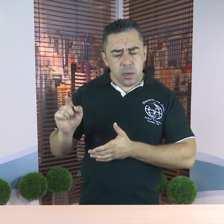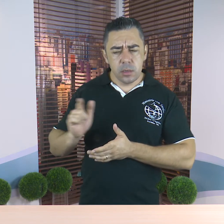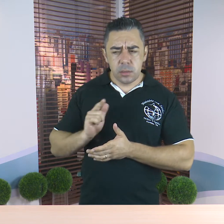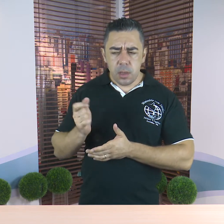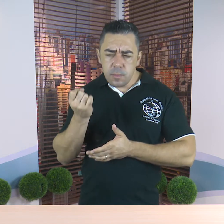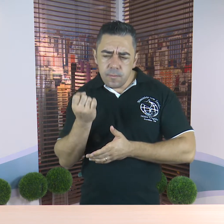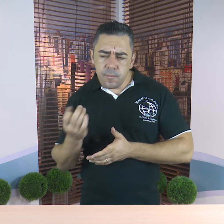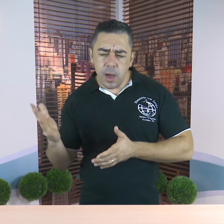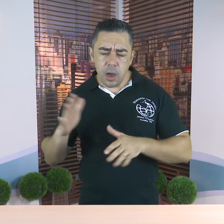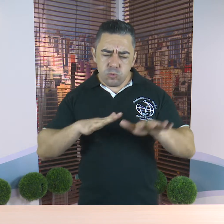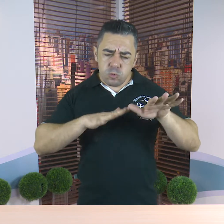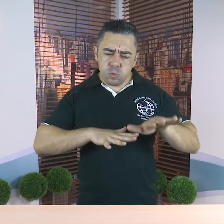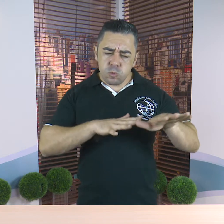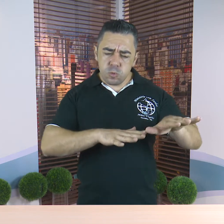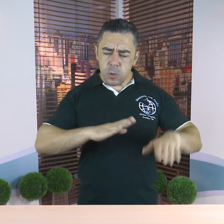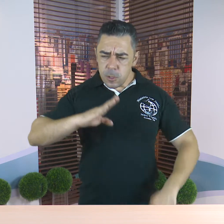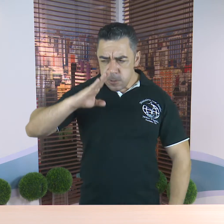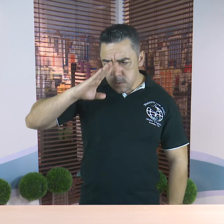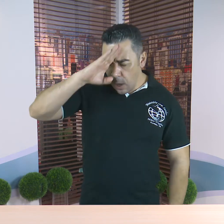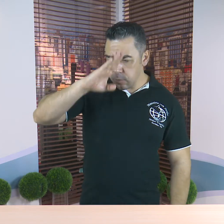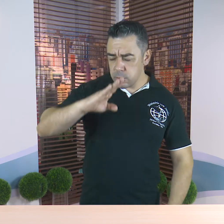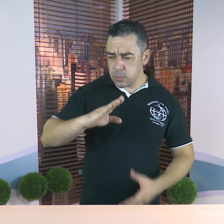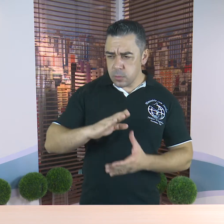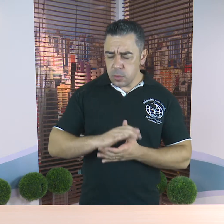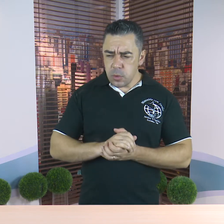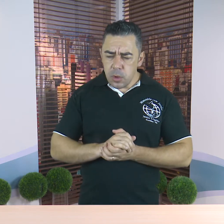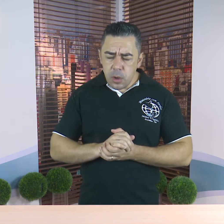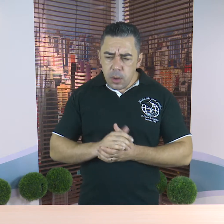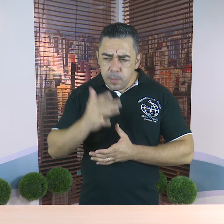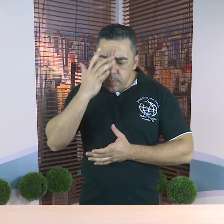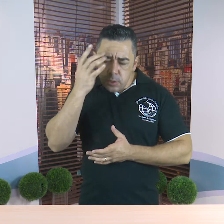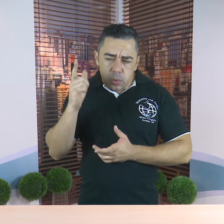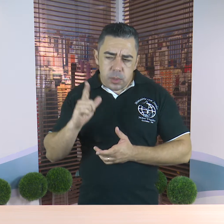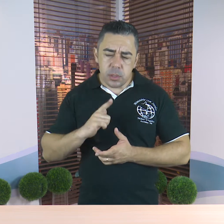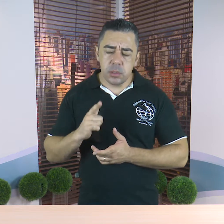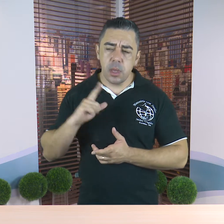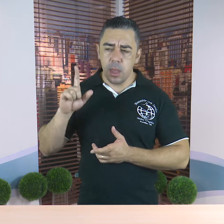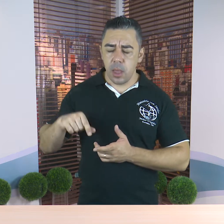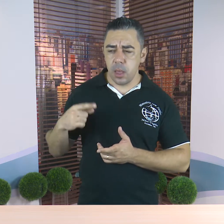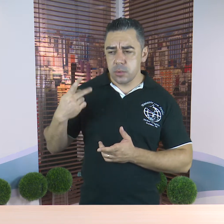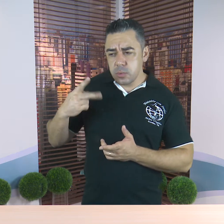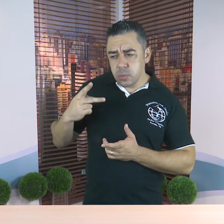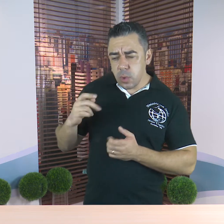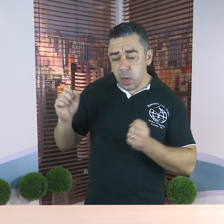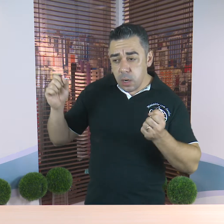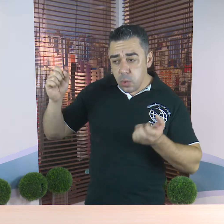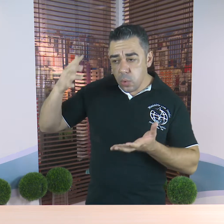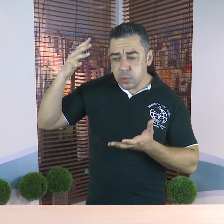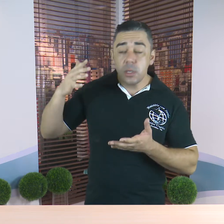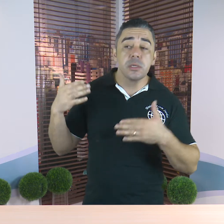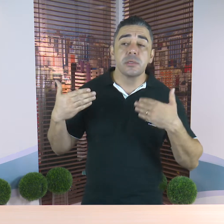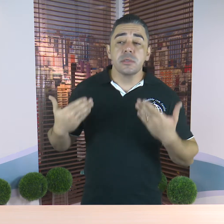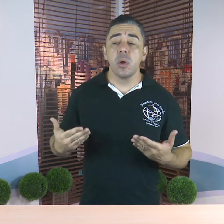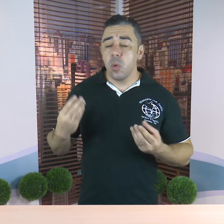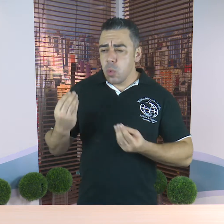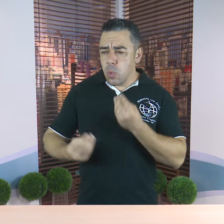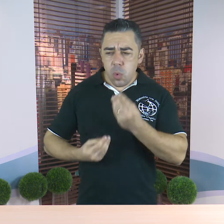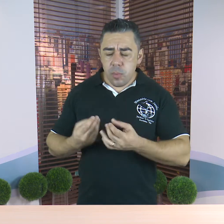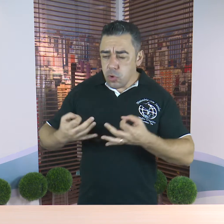seus exércitos? Para quem não se levanta a sua luz? Como, pois, seria justo o